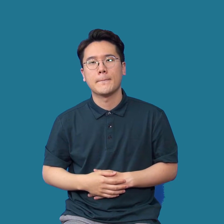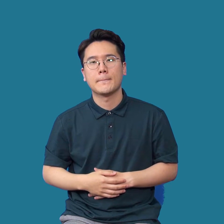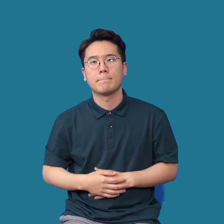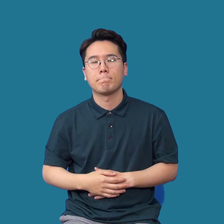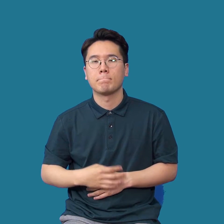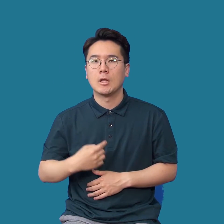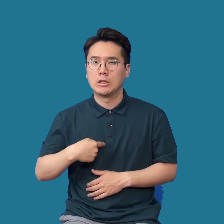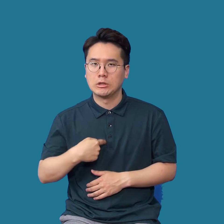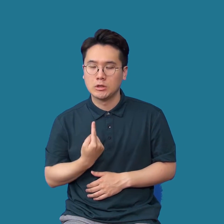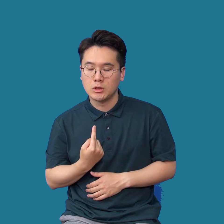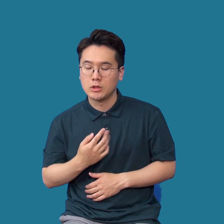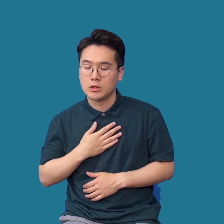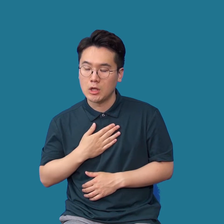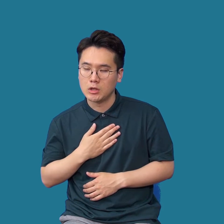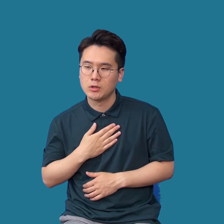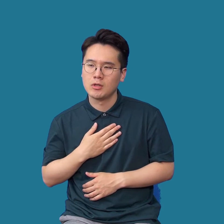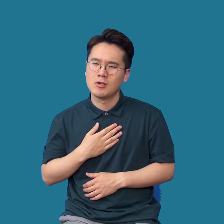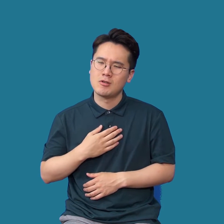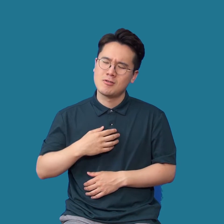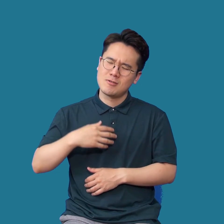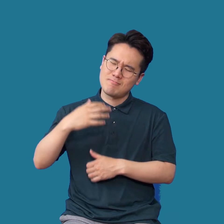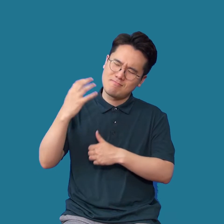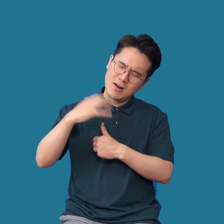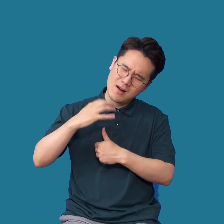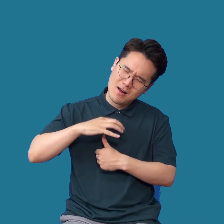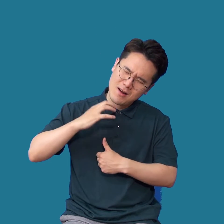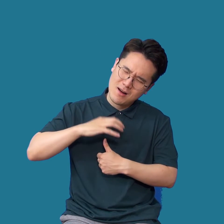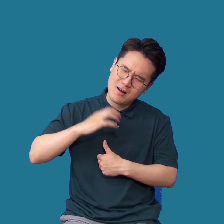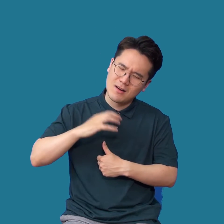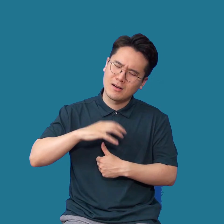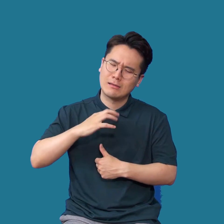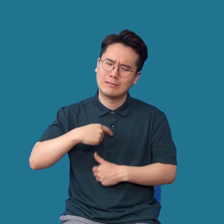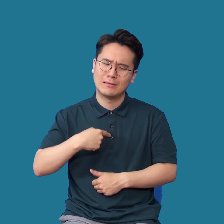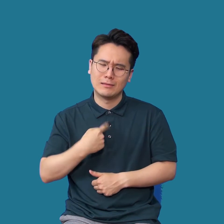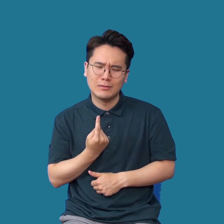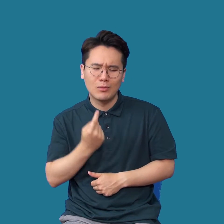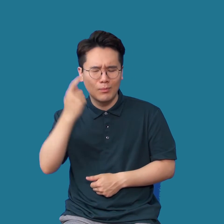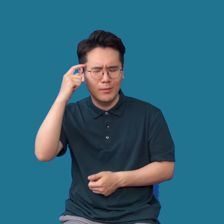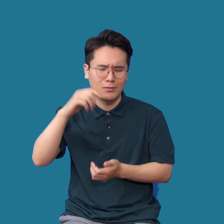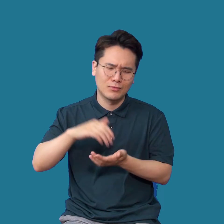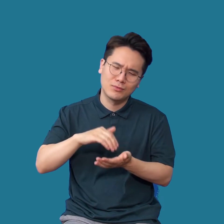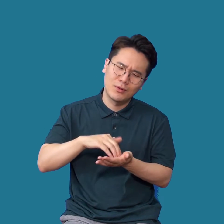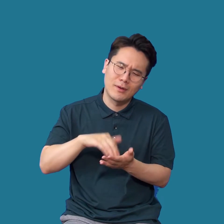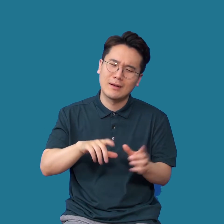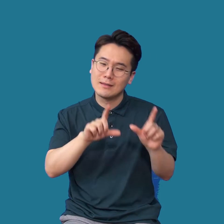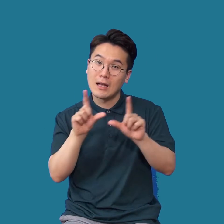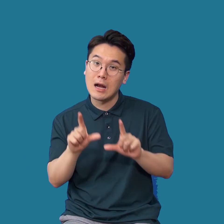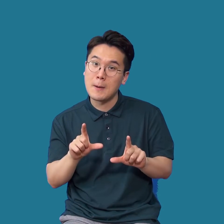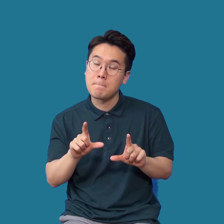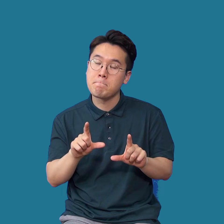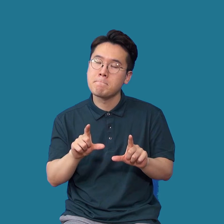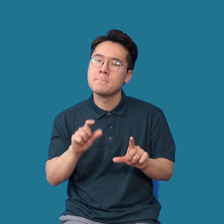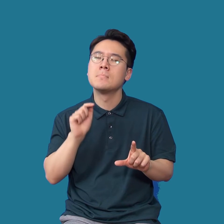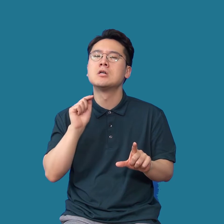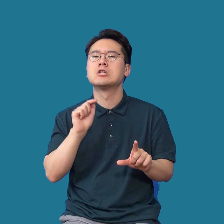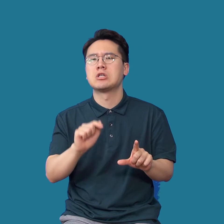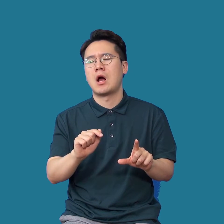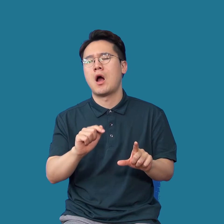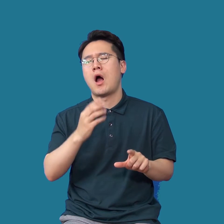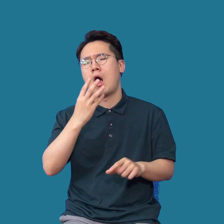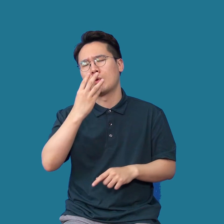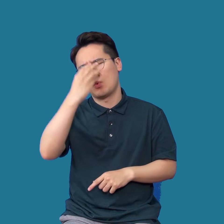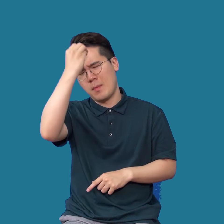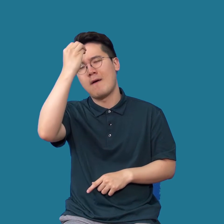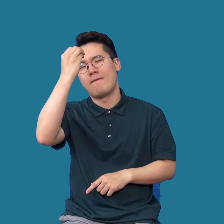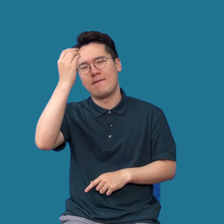자신을 질책하면서 산 것이 도리어 교만이라는 것을 깨달은 것입니다. 그는 더 이상 자기